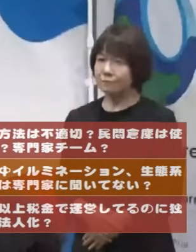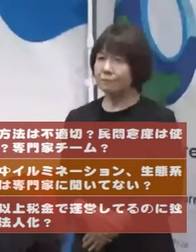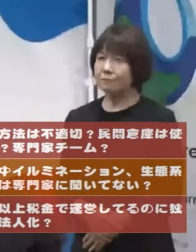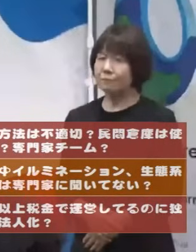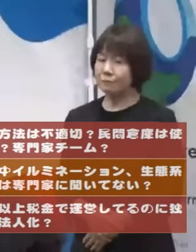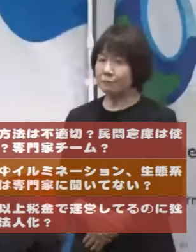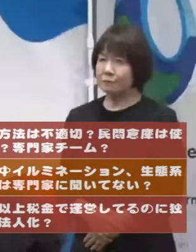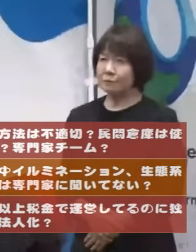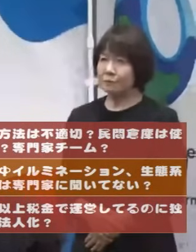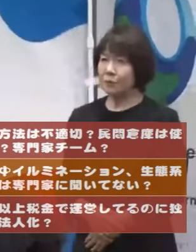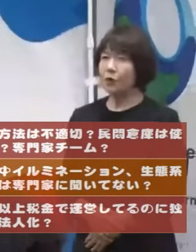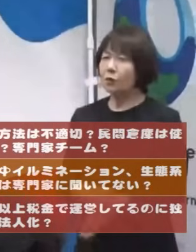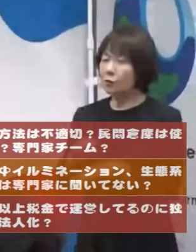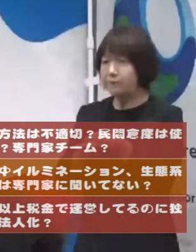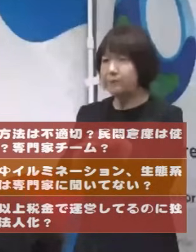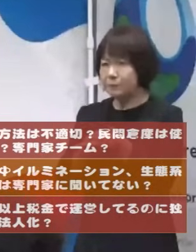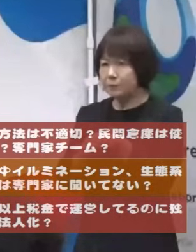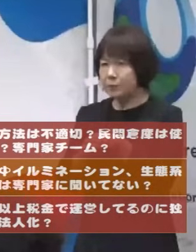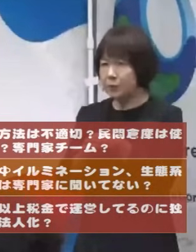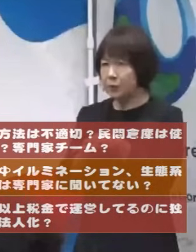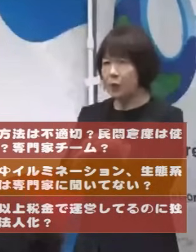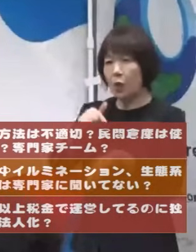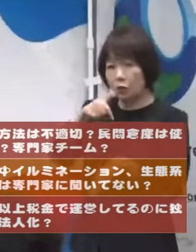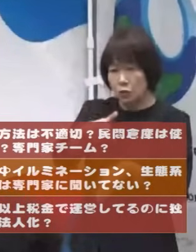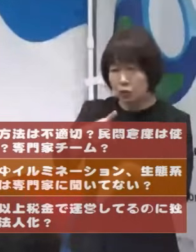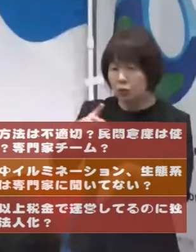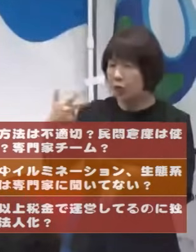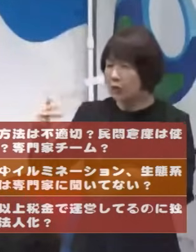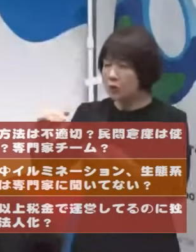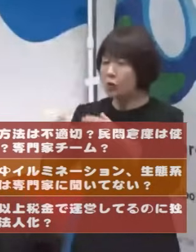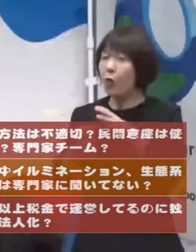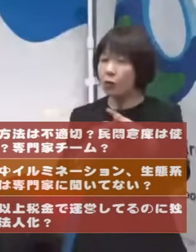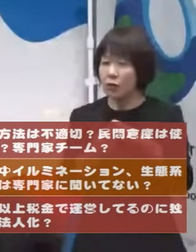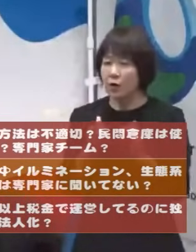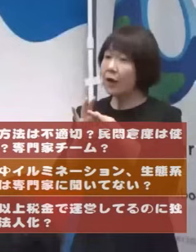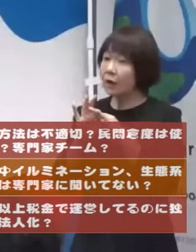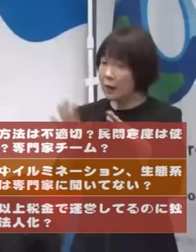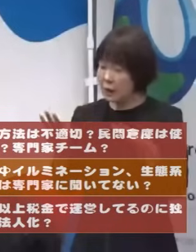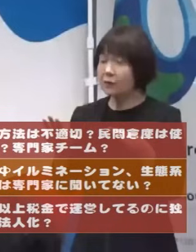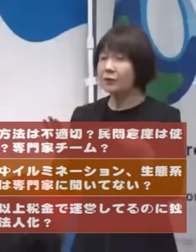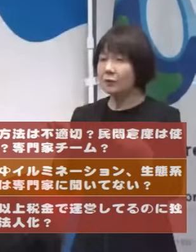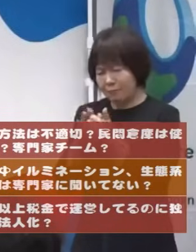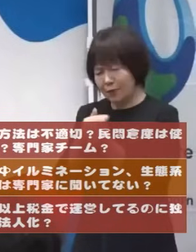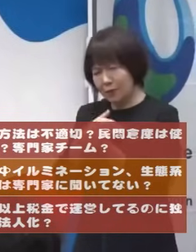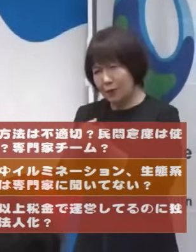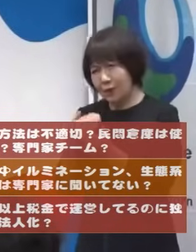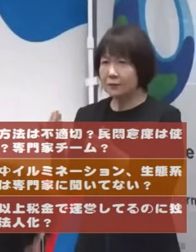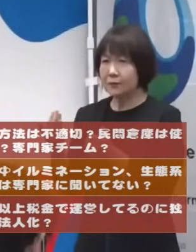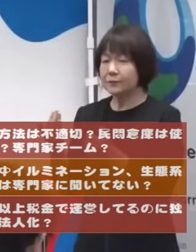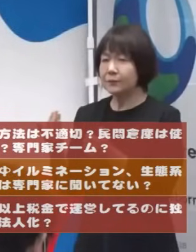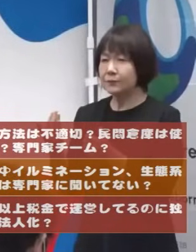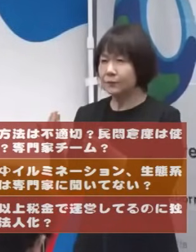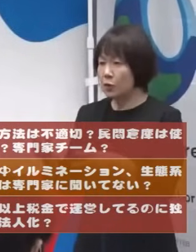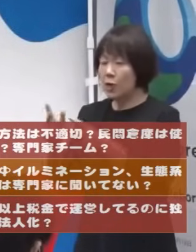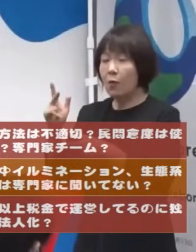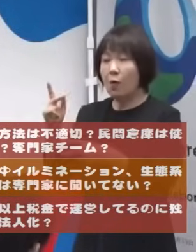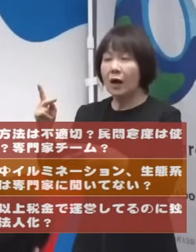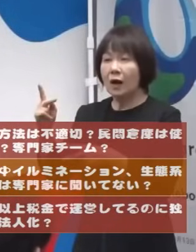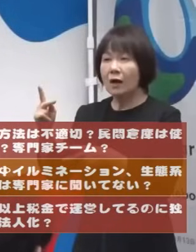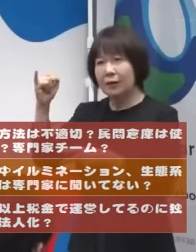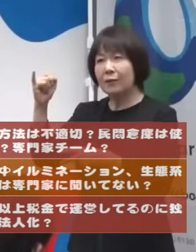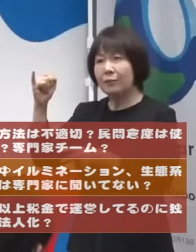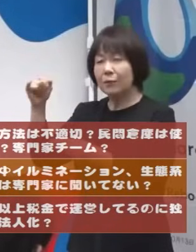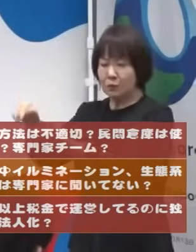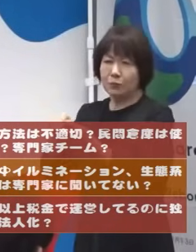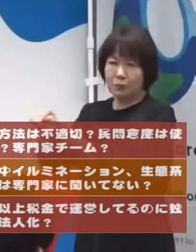ので、その方策をちょっと府や市町村や民間事業者の枠を超えて、できないかなということをこの専門家から意